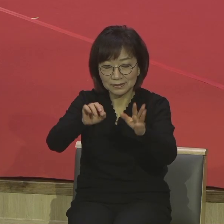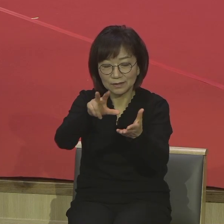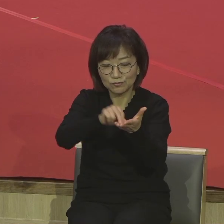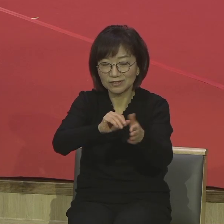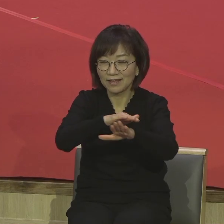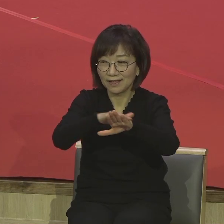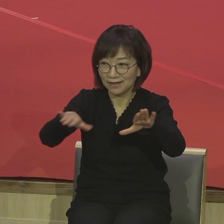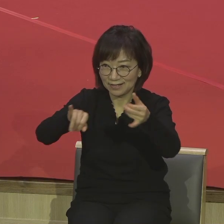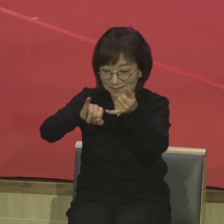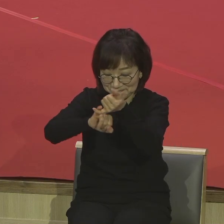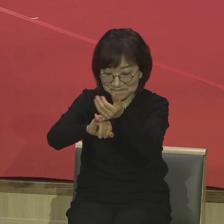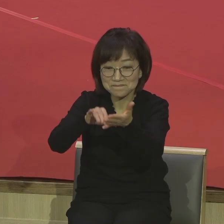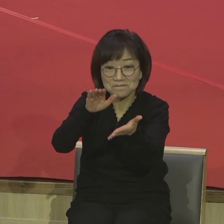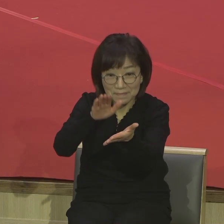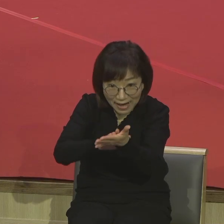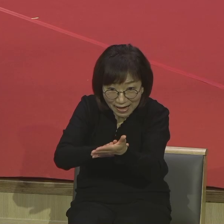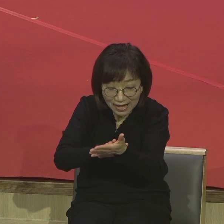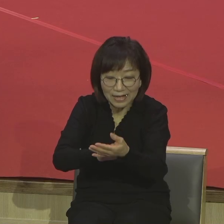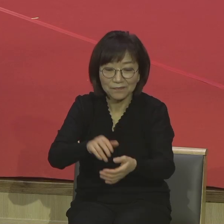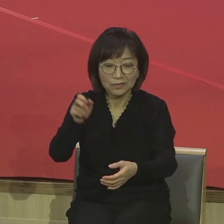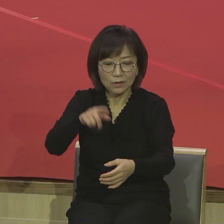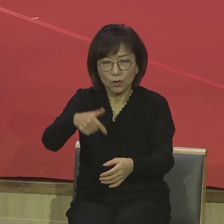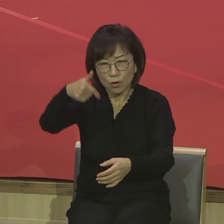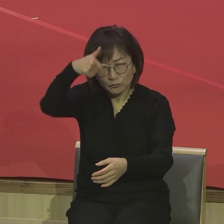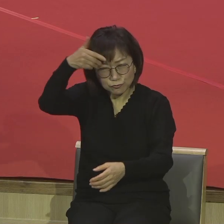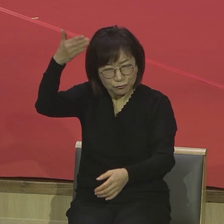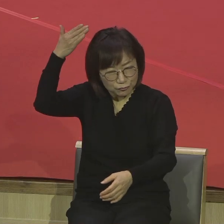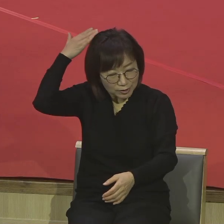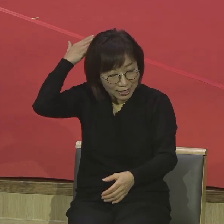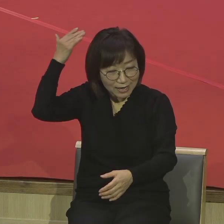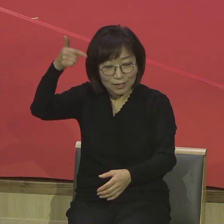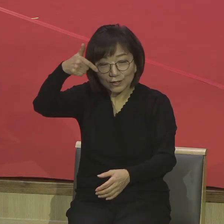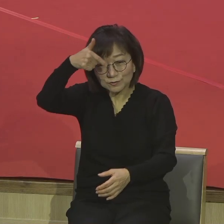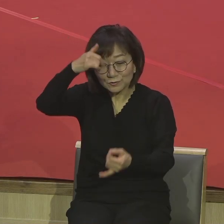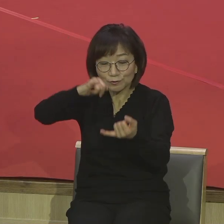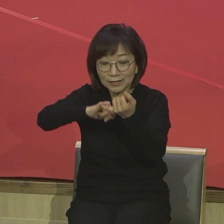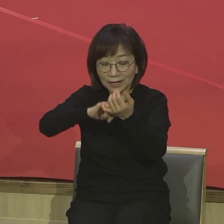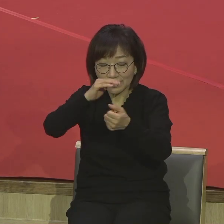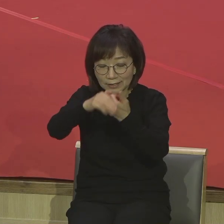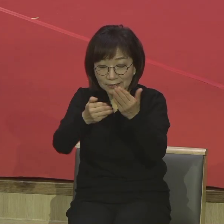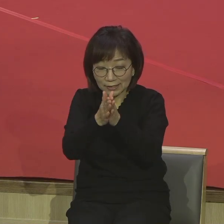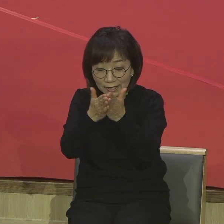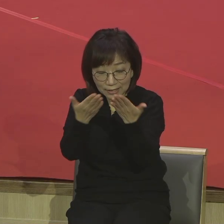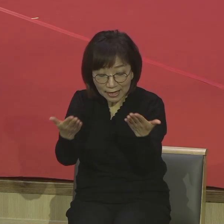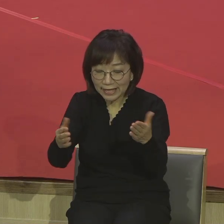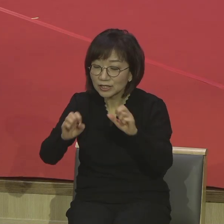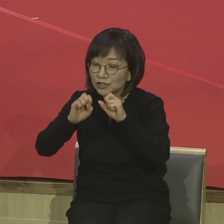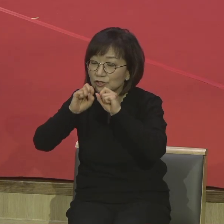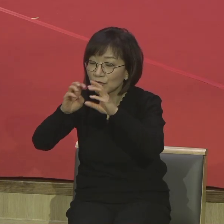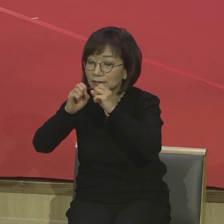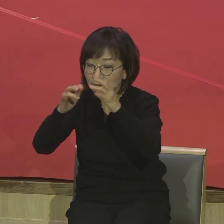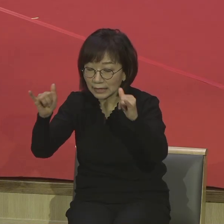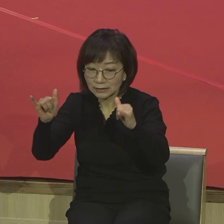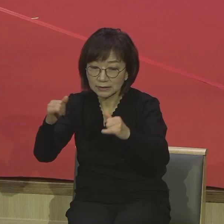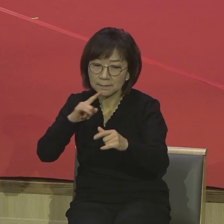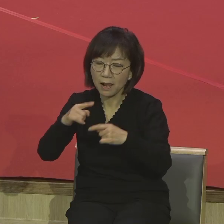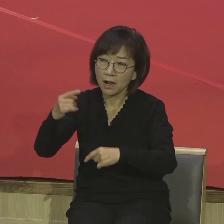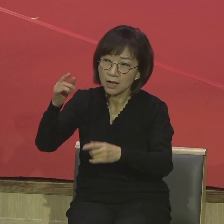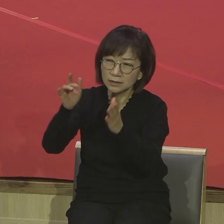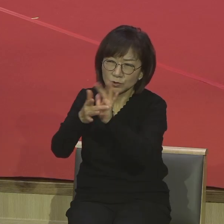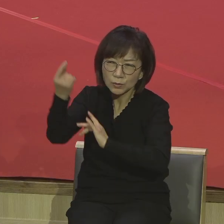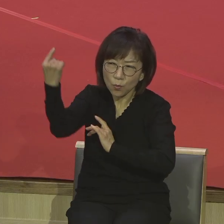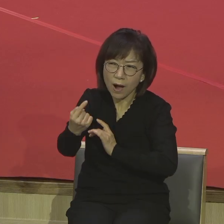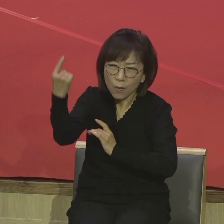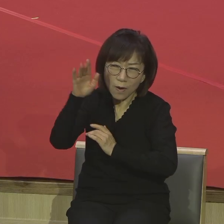그렇게 하셨고 구약의 선지자들을 통해서 계속해서 말씀하셨고 드디어 마태복음 1장